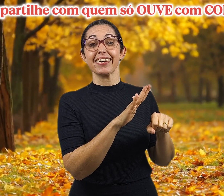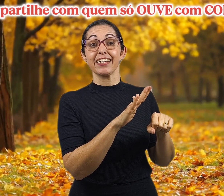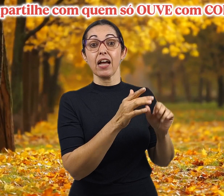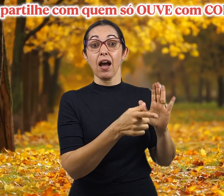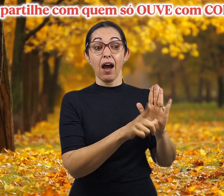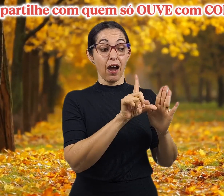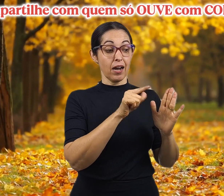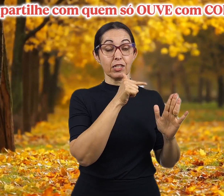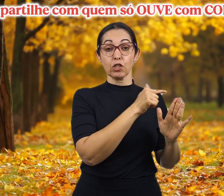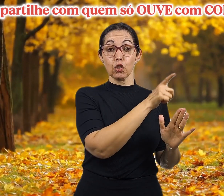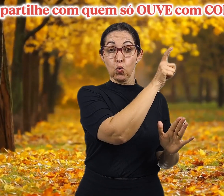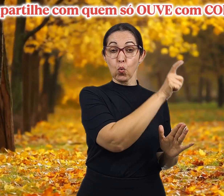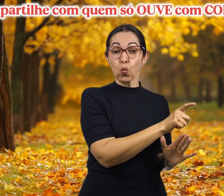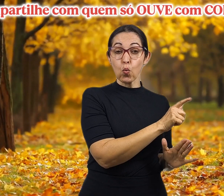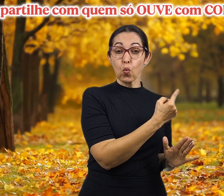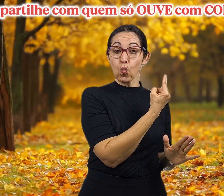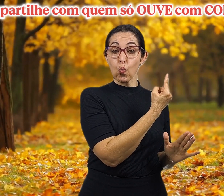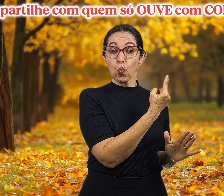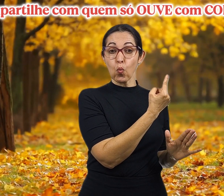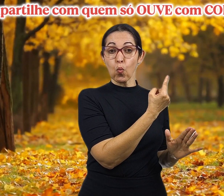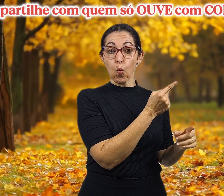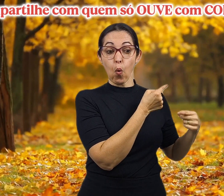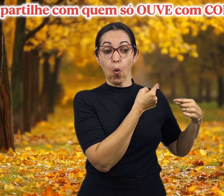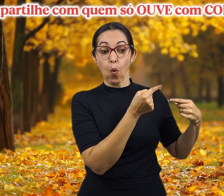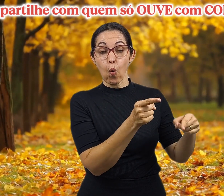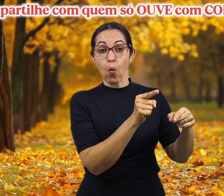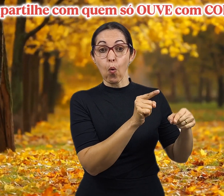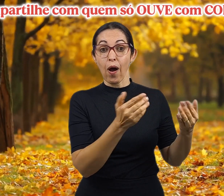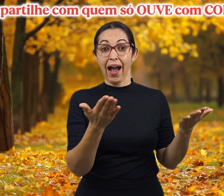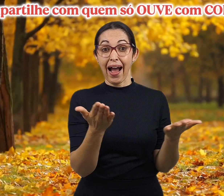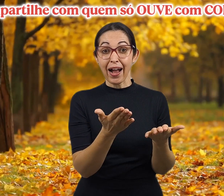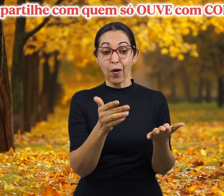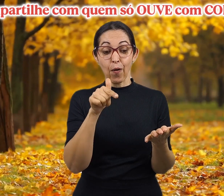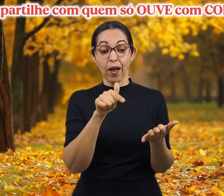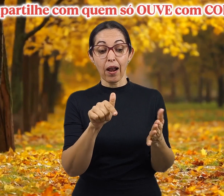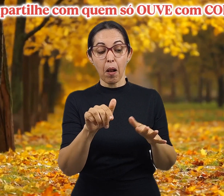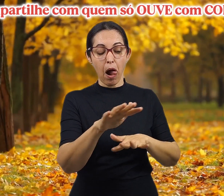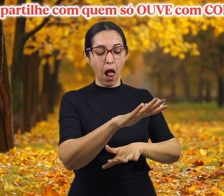Esaú. Agora, toda uma cidade o estava perseguindo.